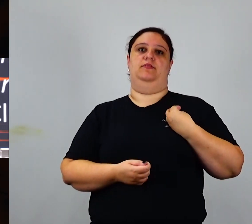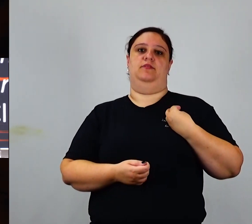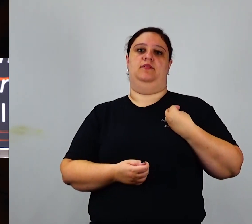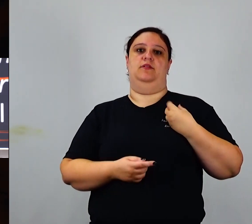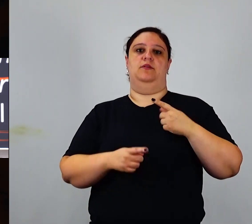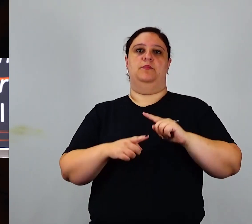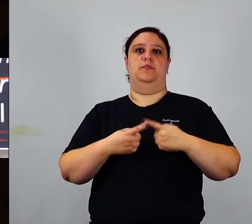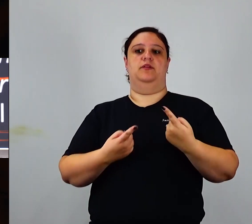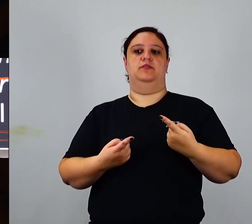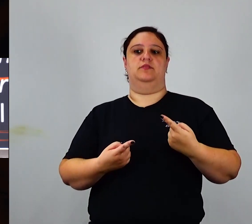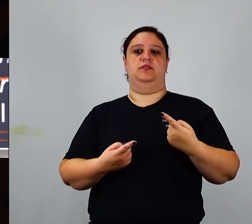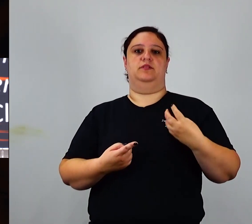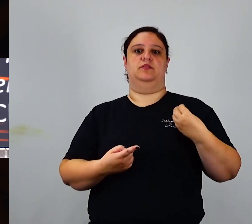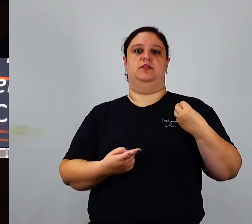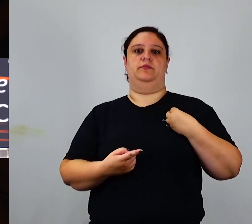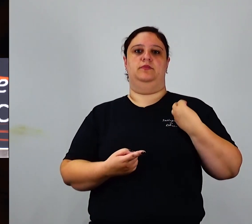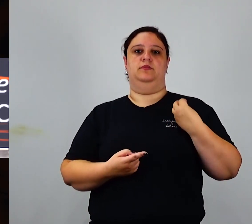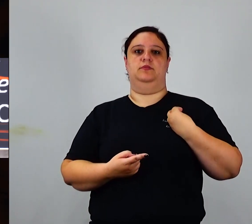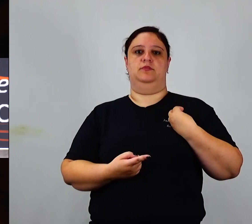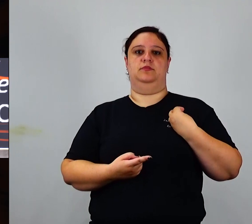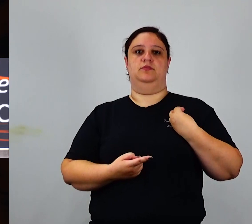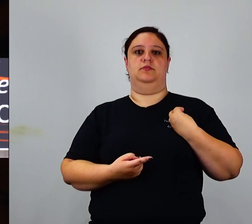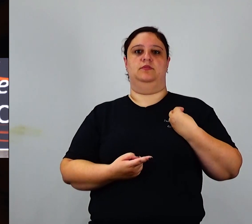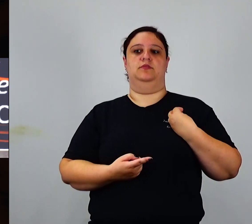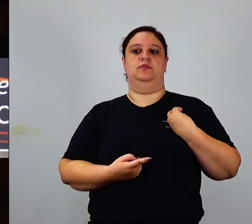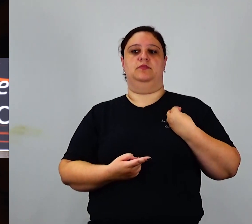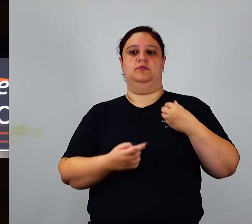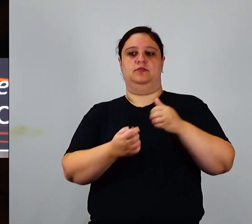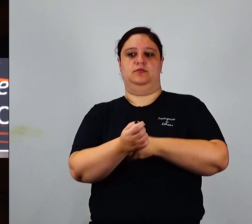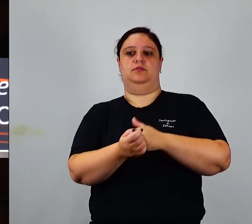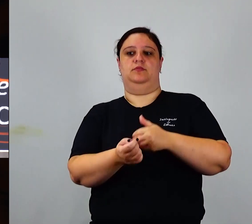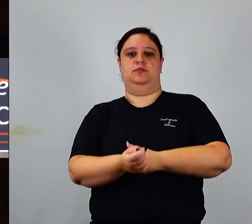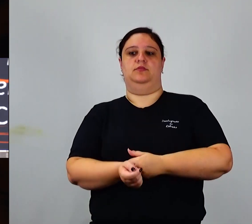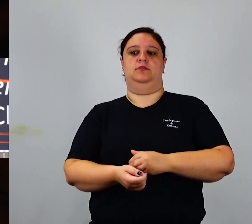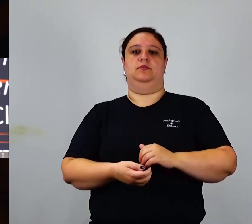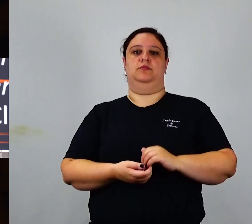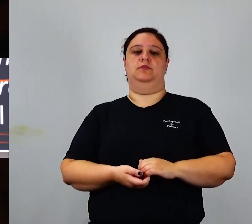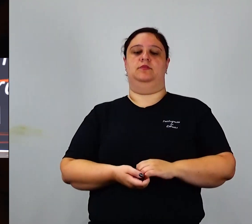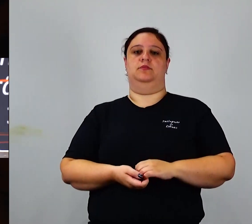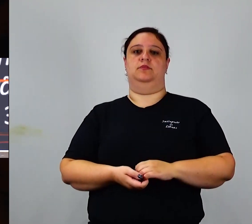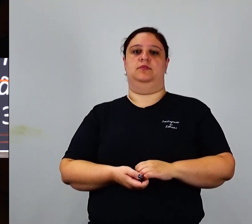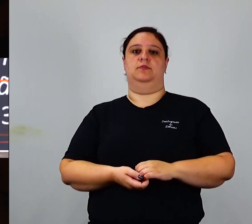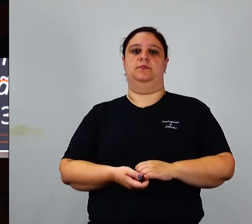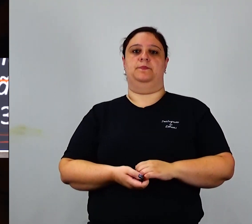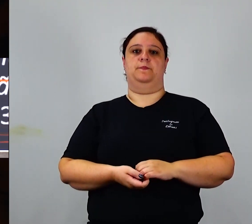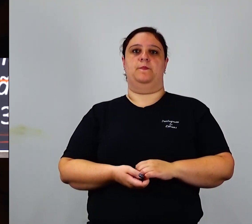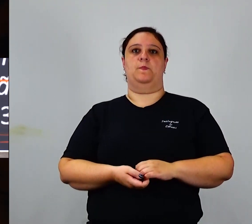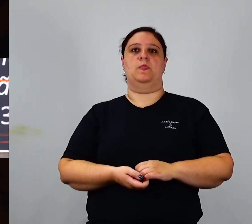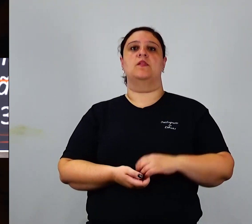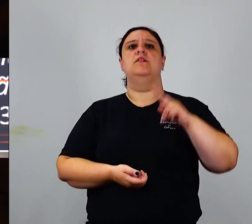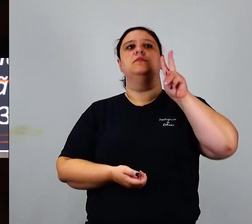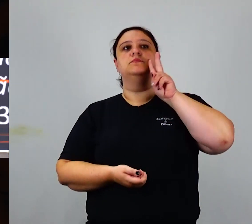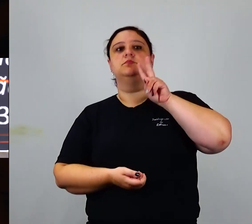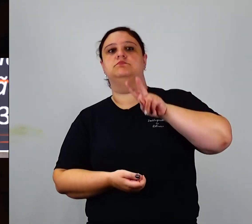vida está escondida. Quando você olha para as pessoas, se